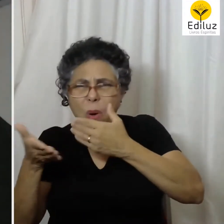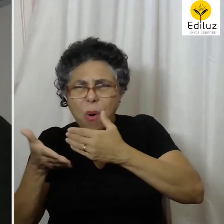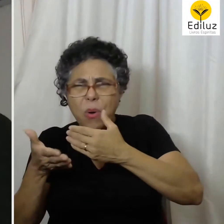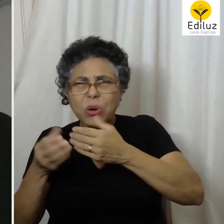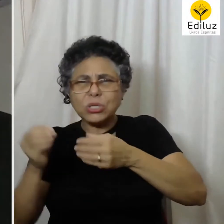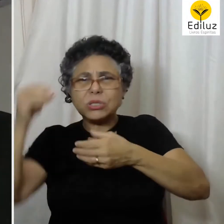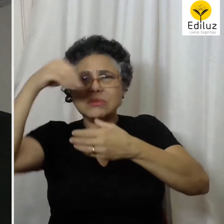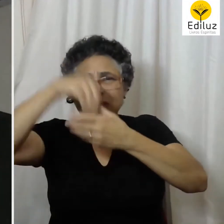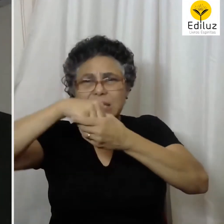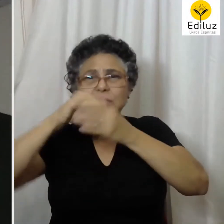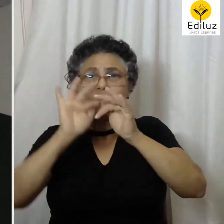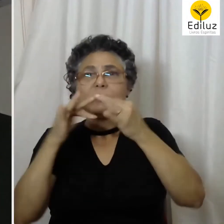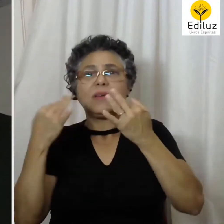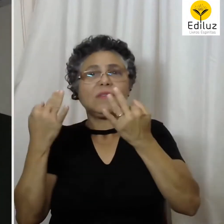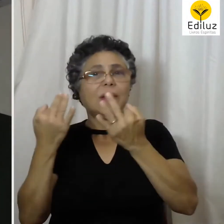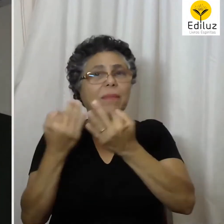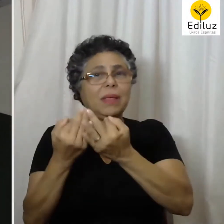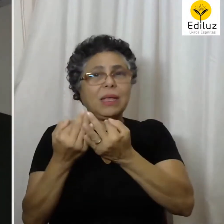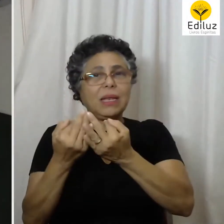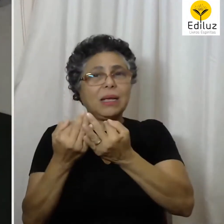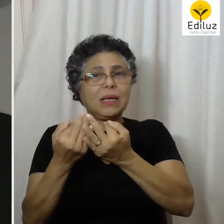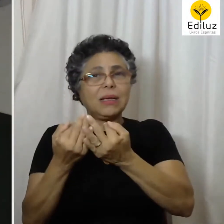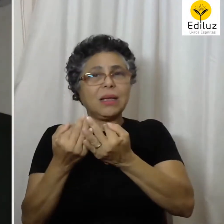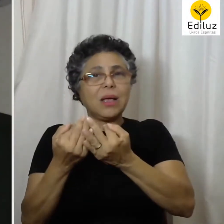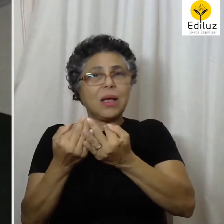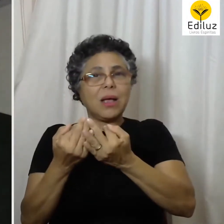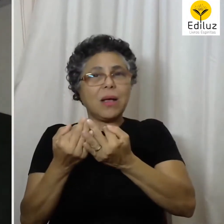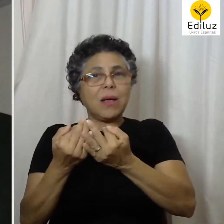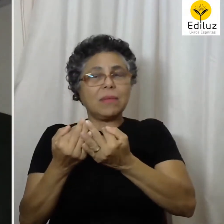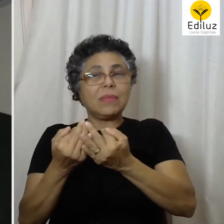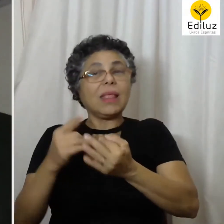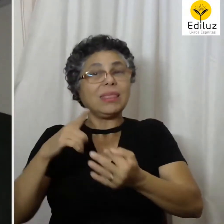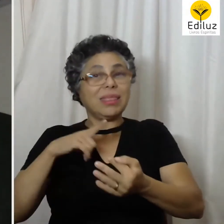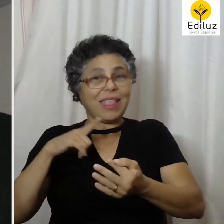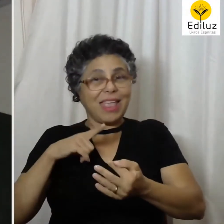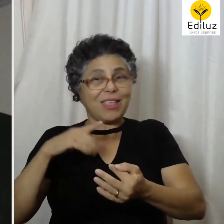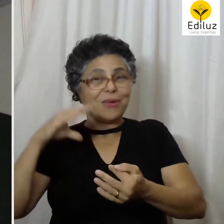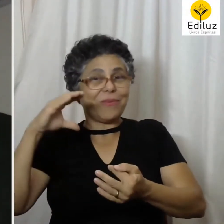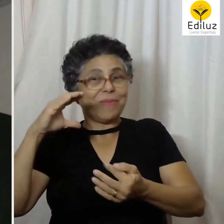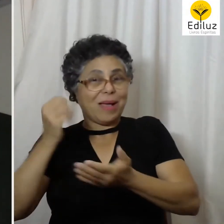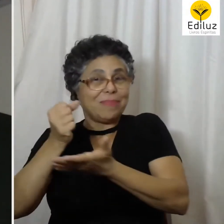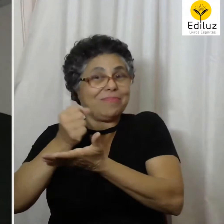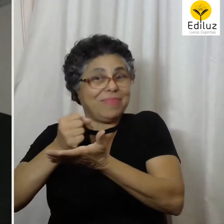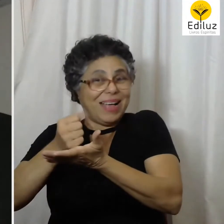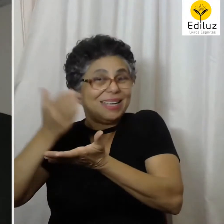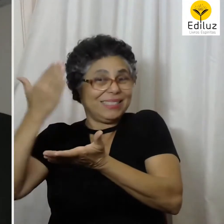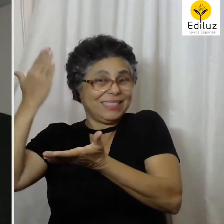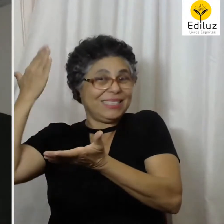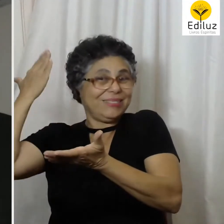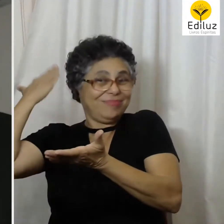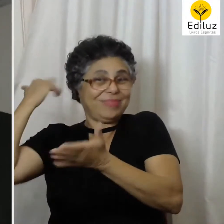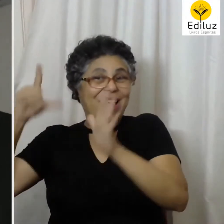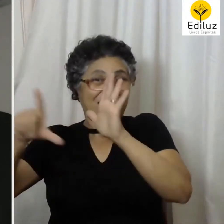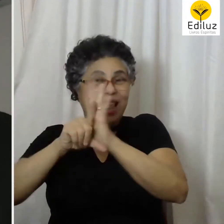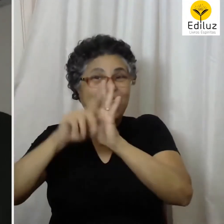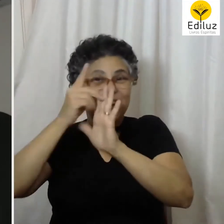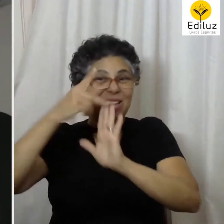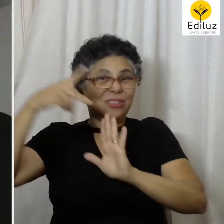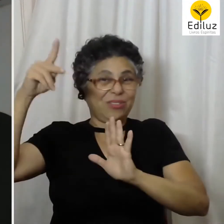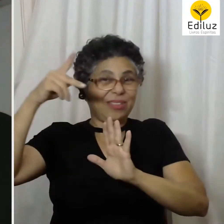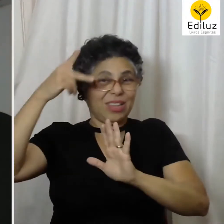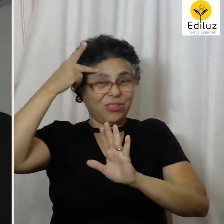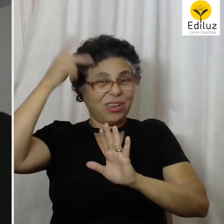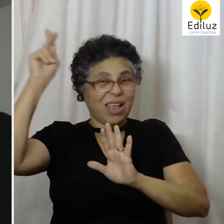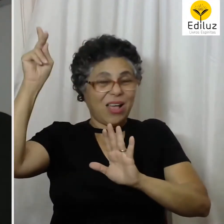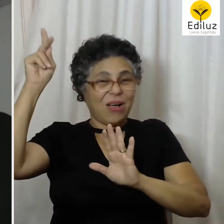nossa família, tem uma causa, obedecem às leis naturais infalíveis, e eu